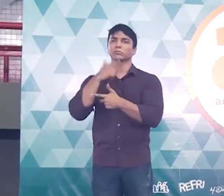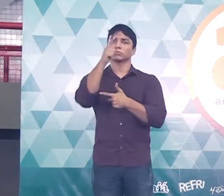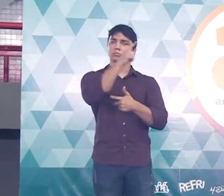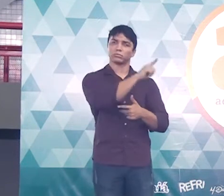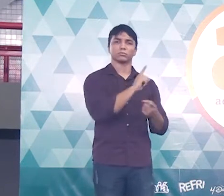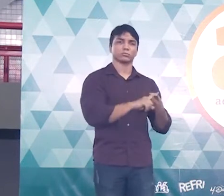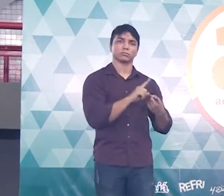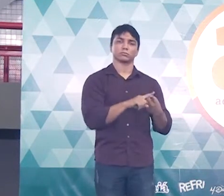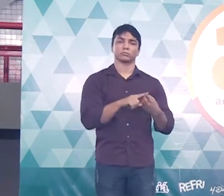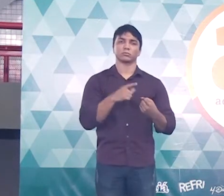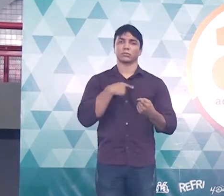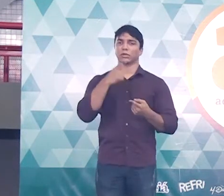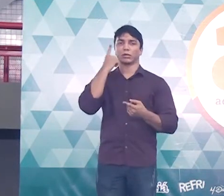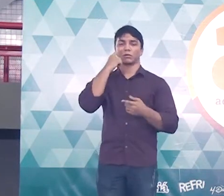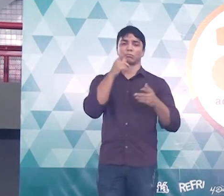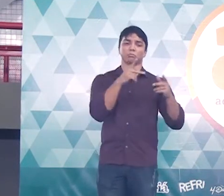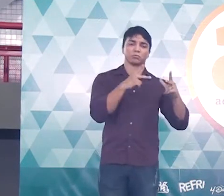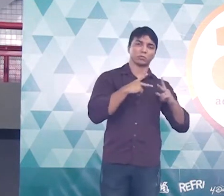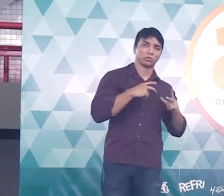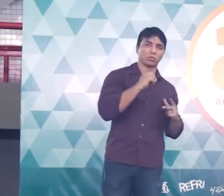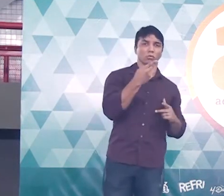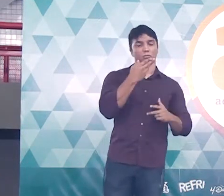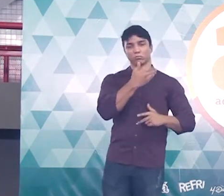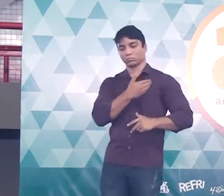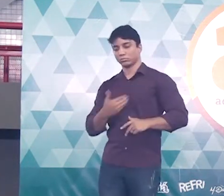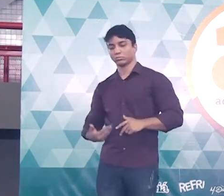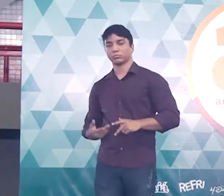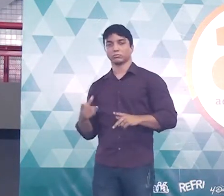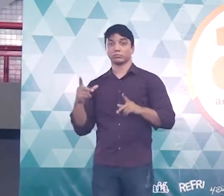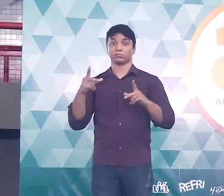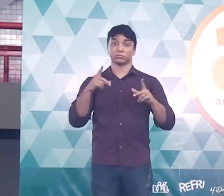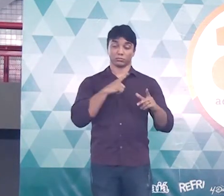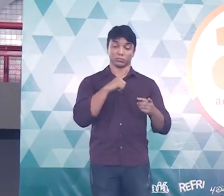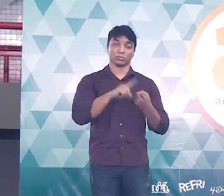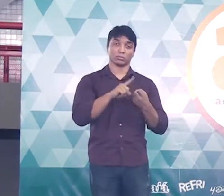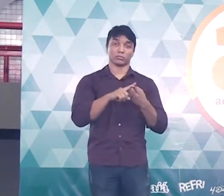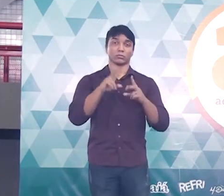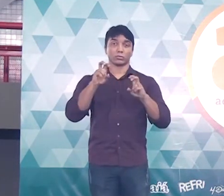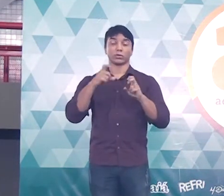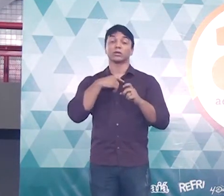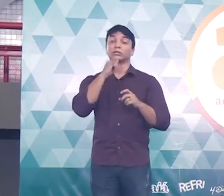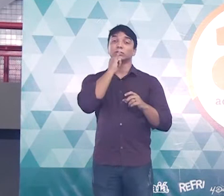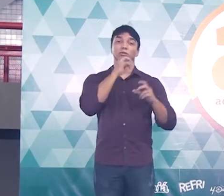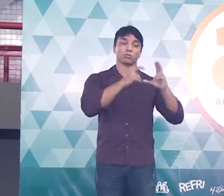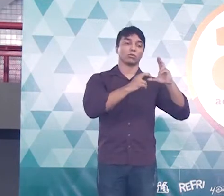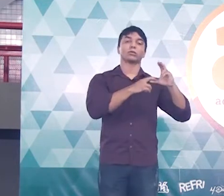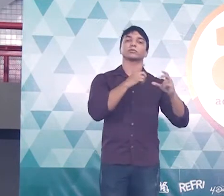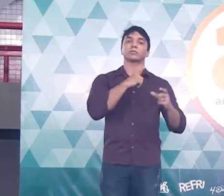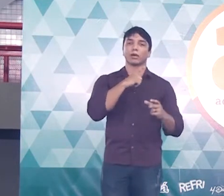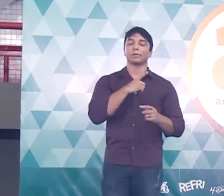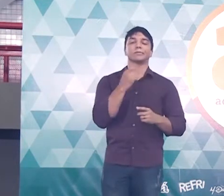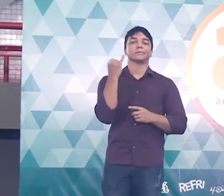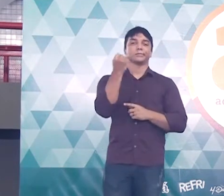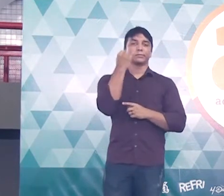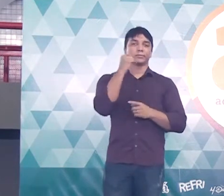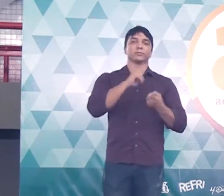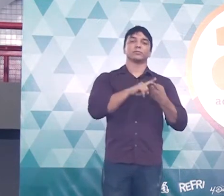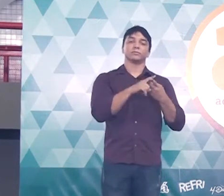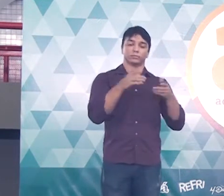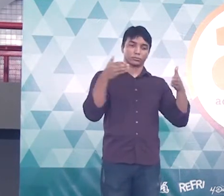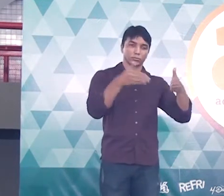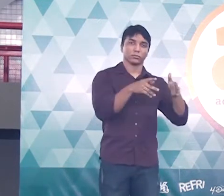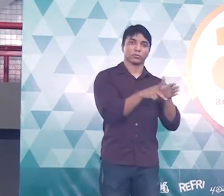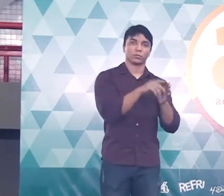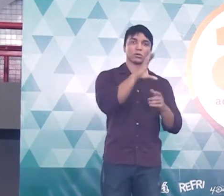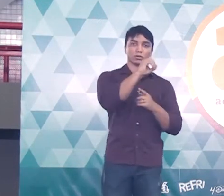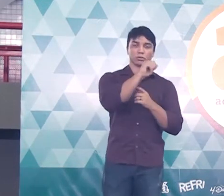todos os vestibulares, sejam eles particulares ou públicos. A UES, por exemplo, ela gosta muito de cobrar essa parte